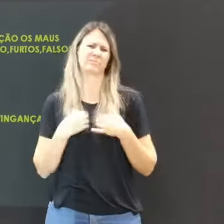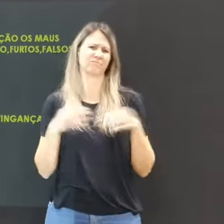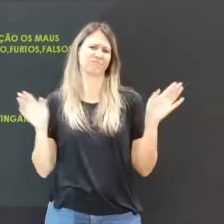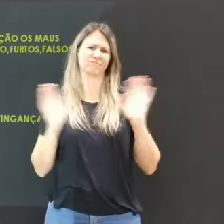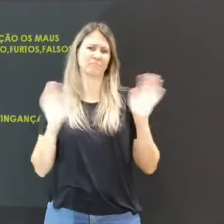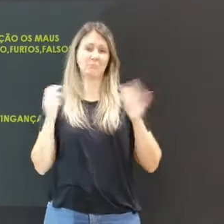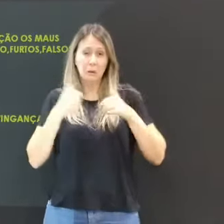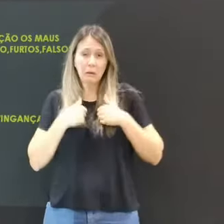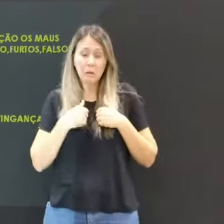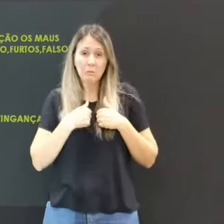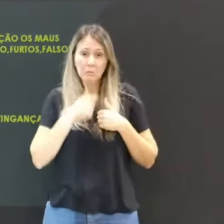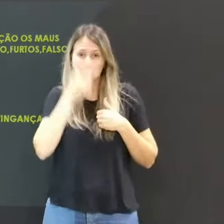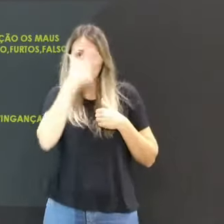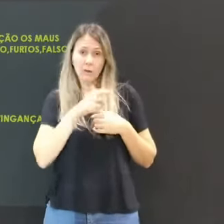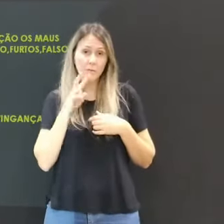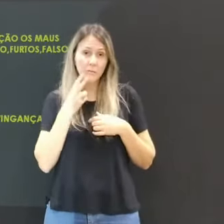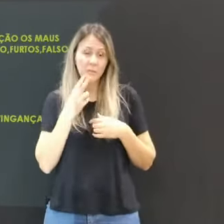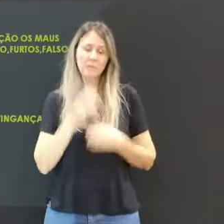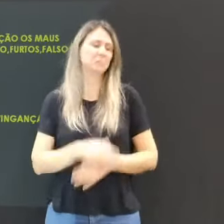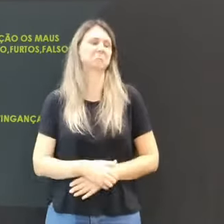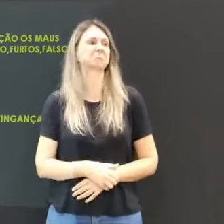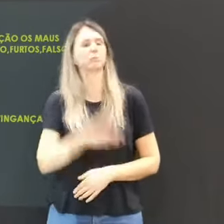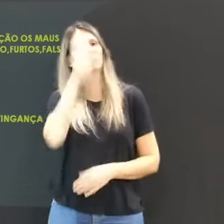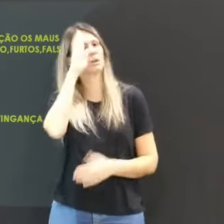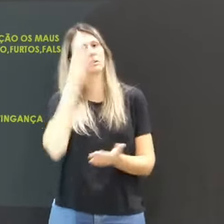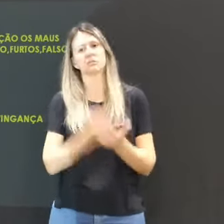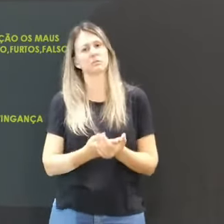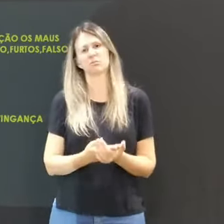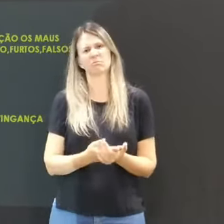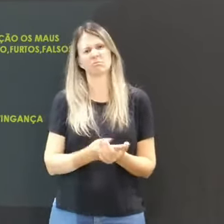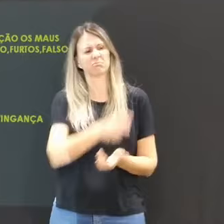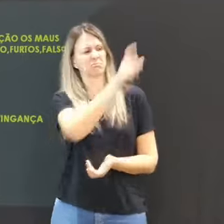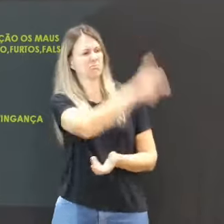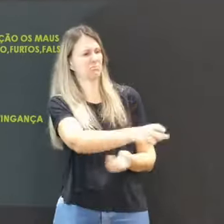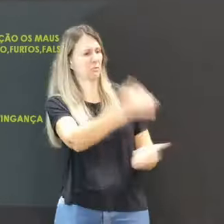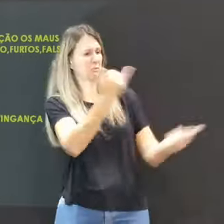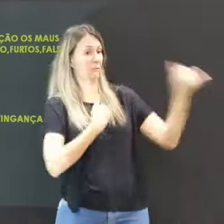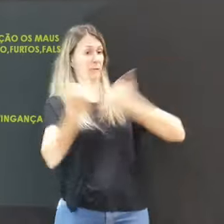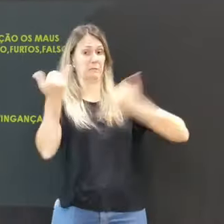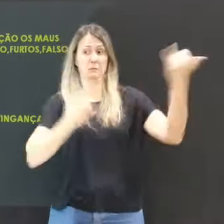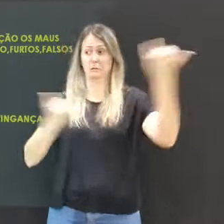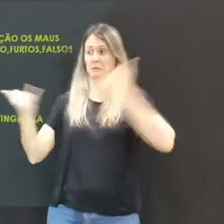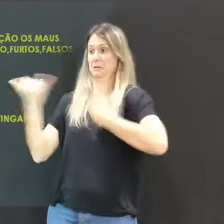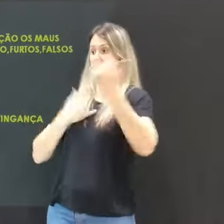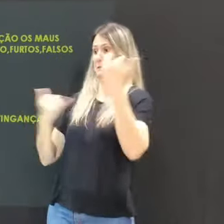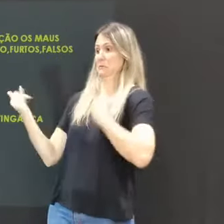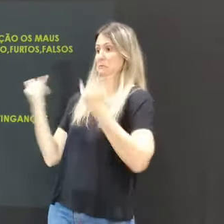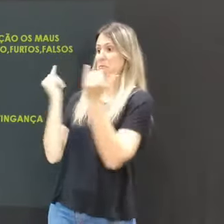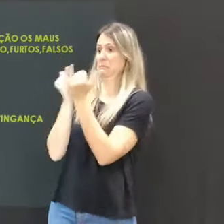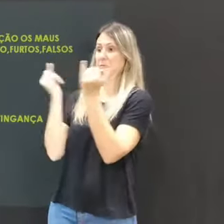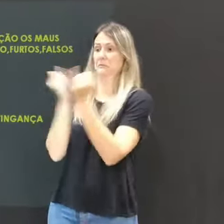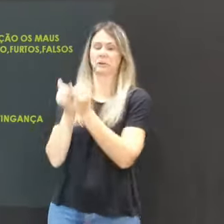acreditar? Eu não acredito. Eu, a Vivi, não acredito nisso. Eu não gosto que uma pessoa venha falar para mim de outras coisas. Eu não gosto. Isso